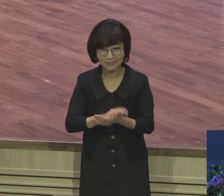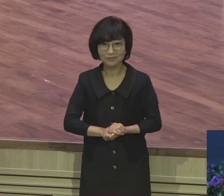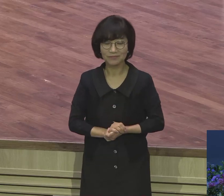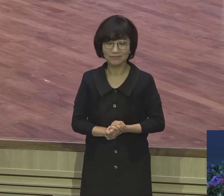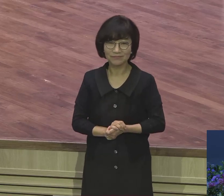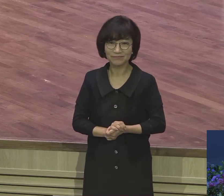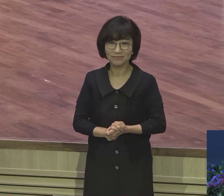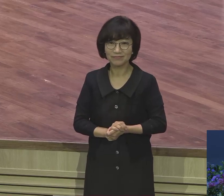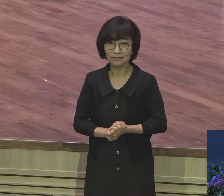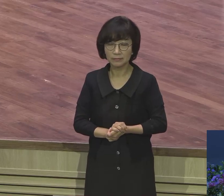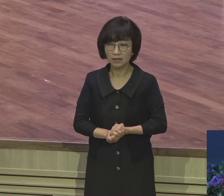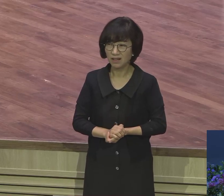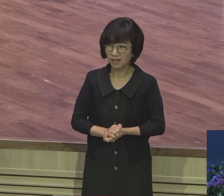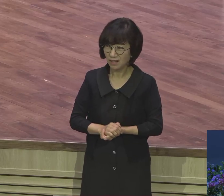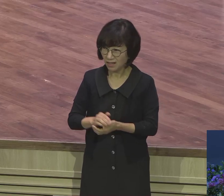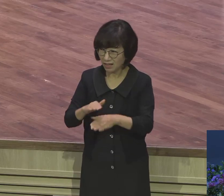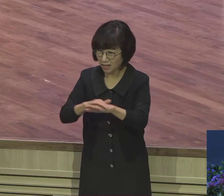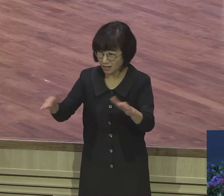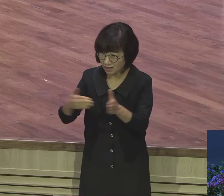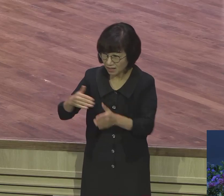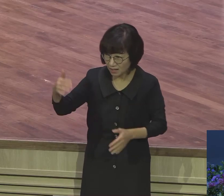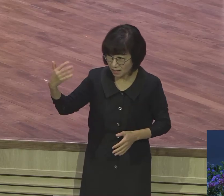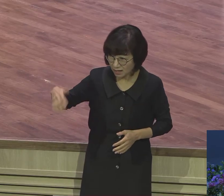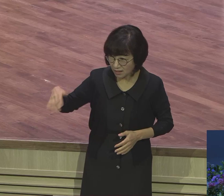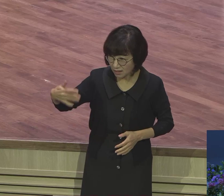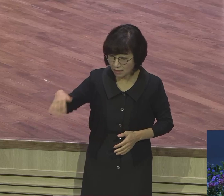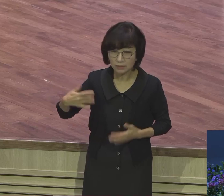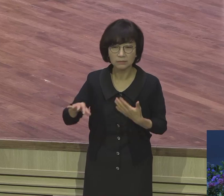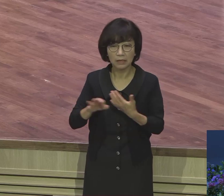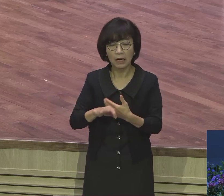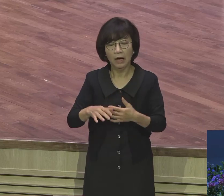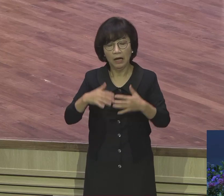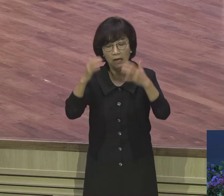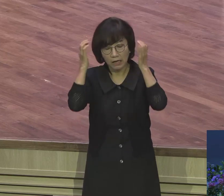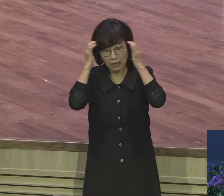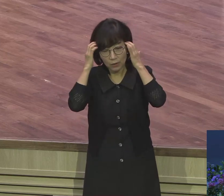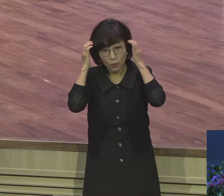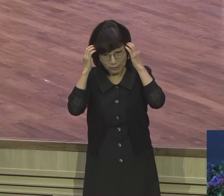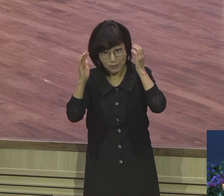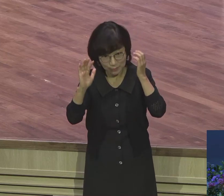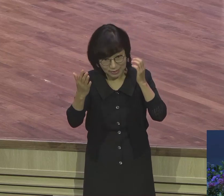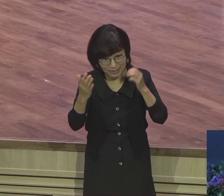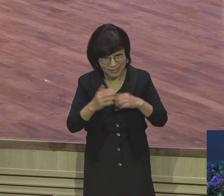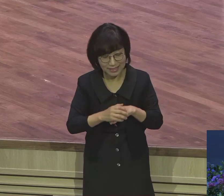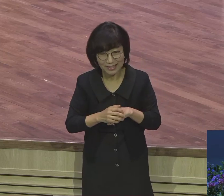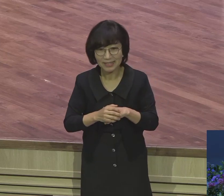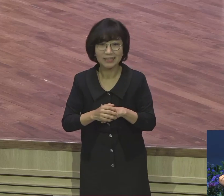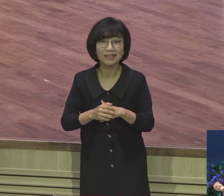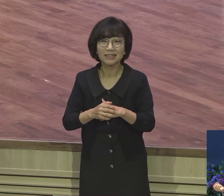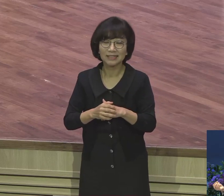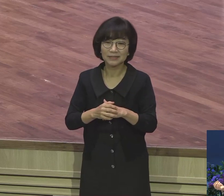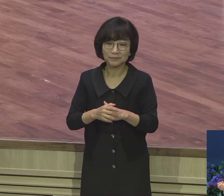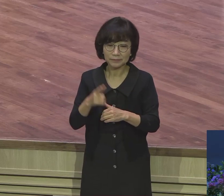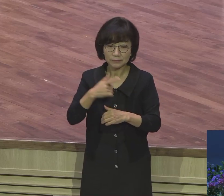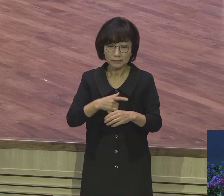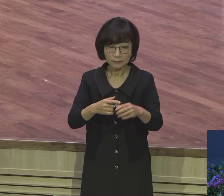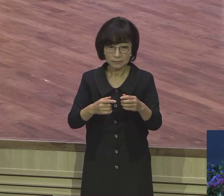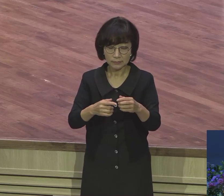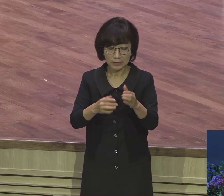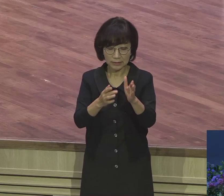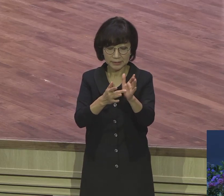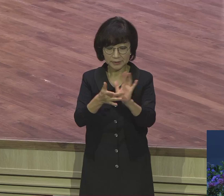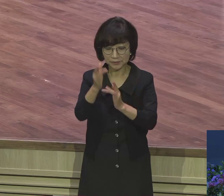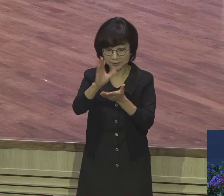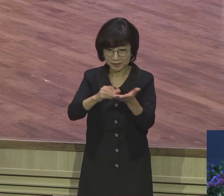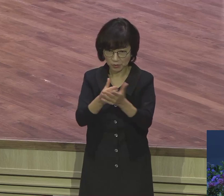답 나야 돼요. 끝나지 않으면 여러분 계속 고생한다니까 그리고 그런 사람에게 뭐가 오느냐? 하나님의 나라예요. 내